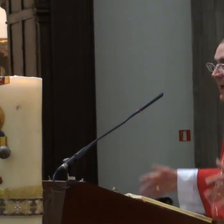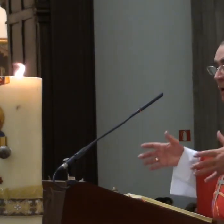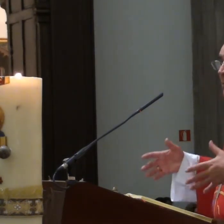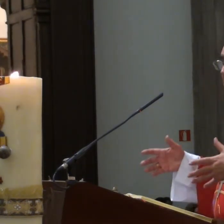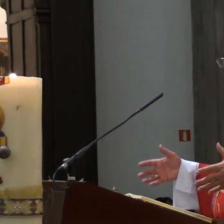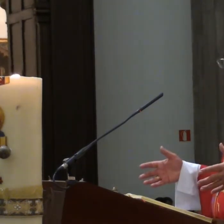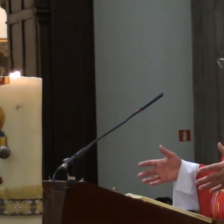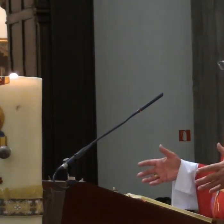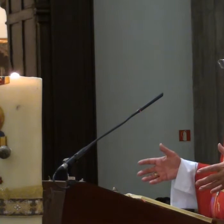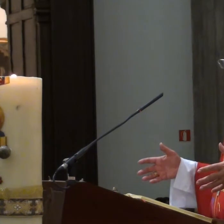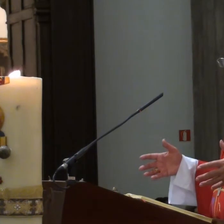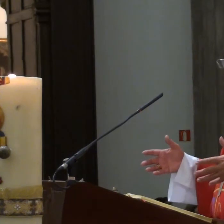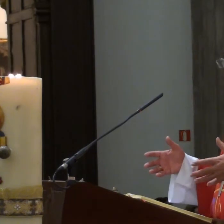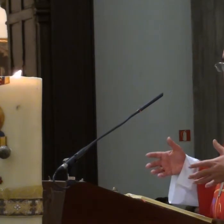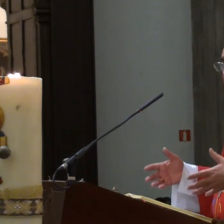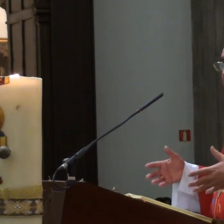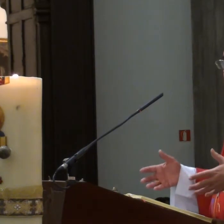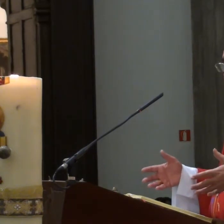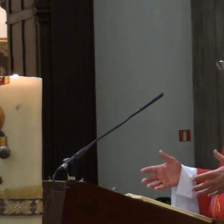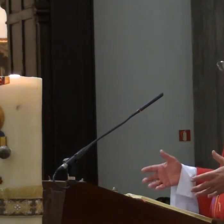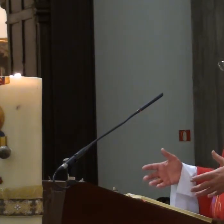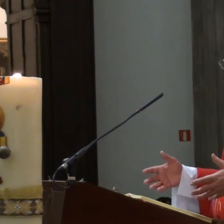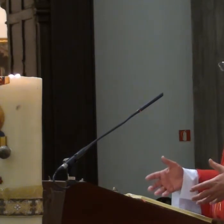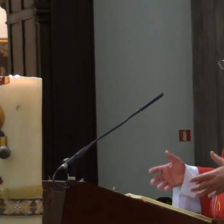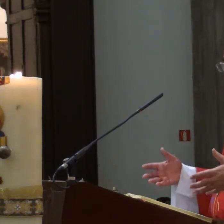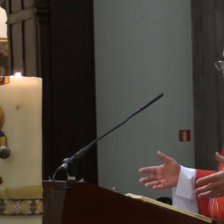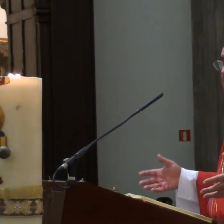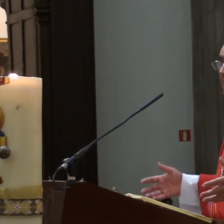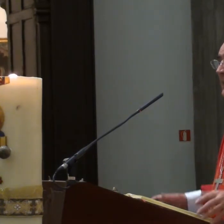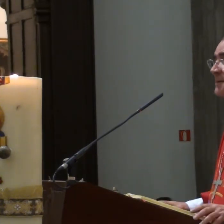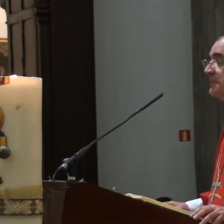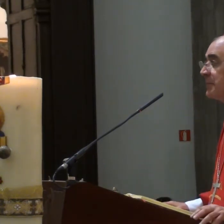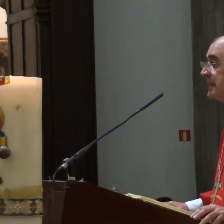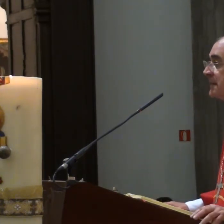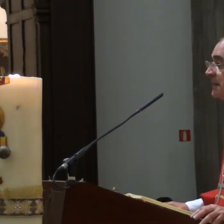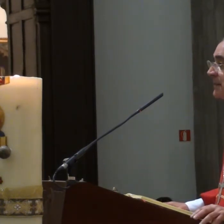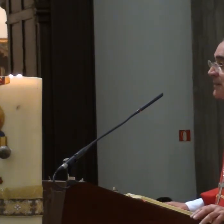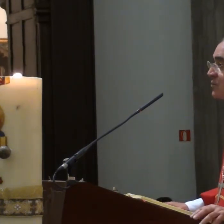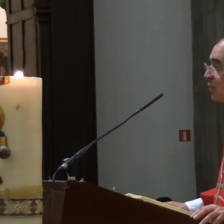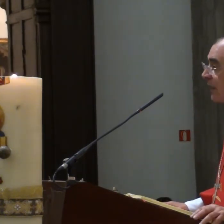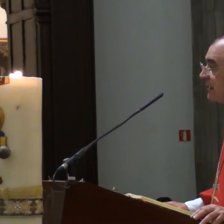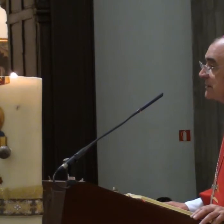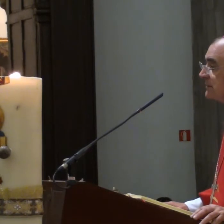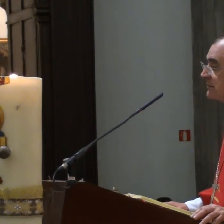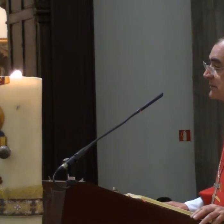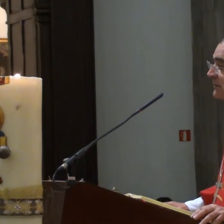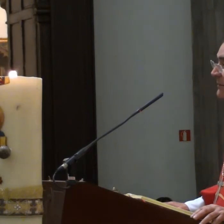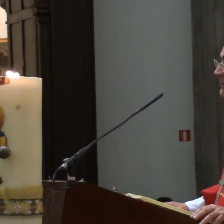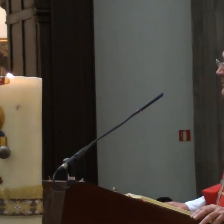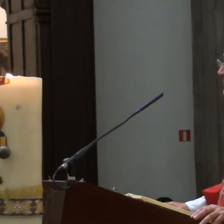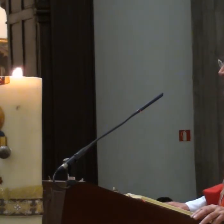entre el hombre y la mujer que han sido creados por Dios para quererse para siempre surgen